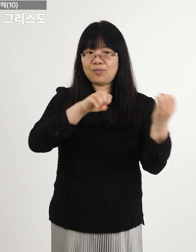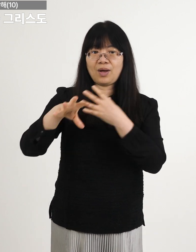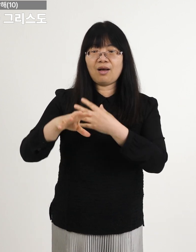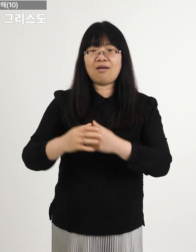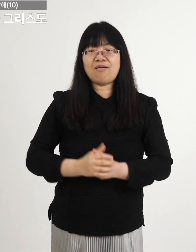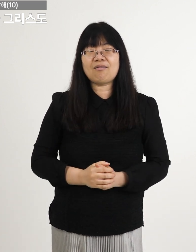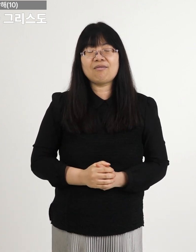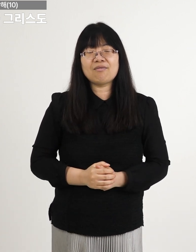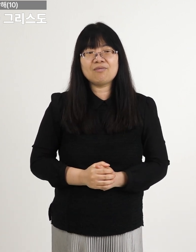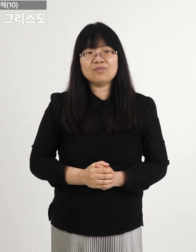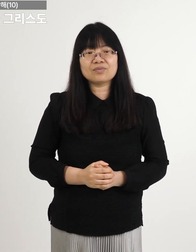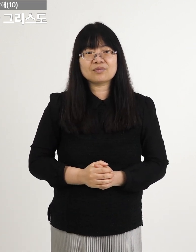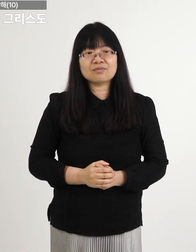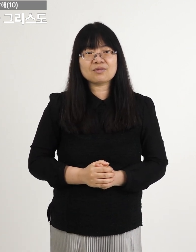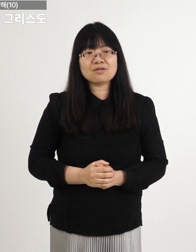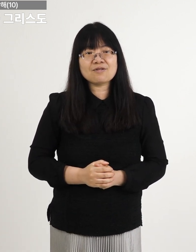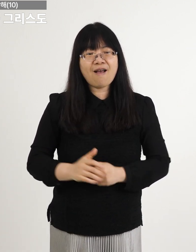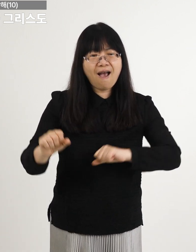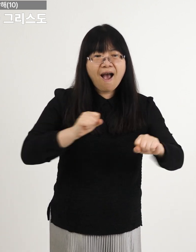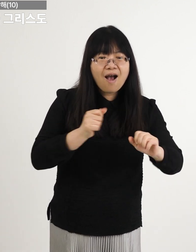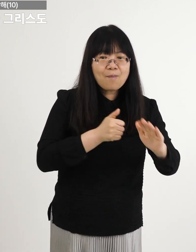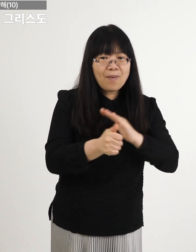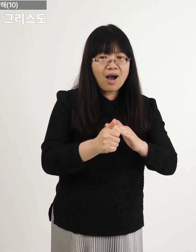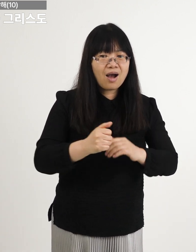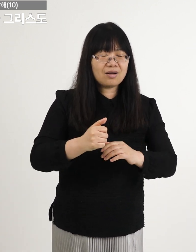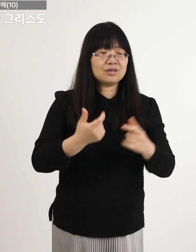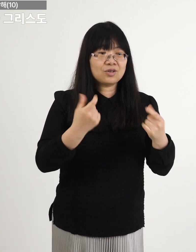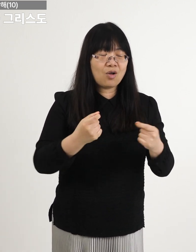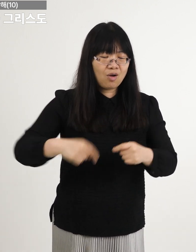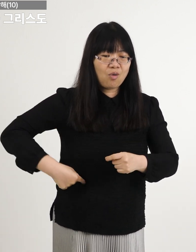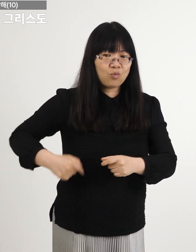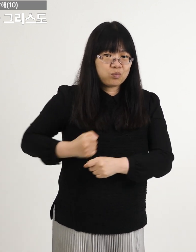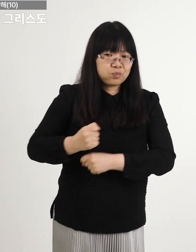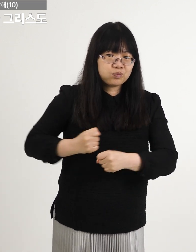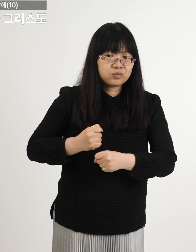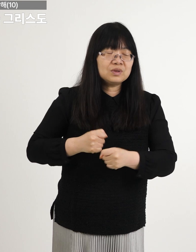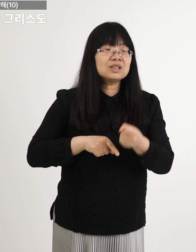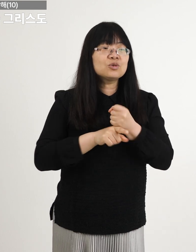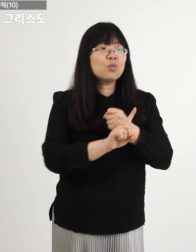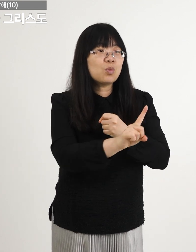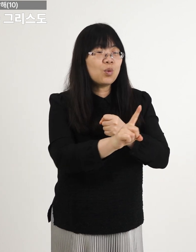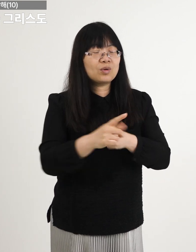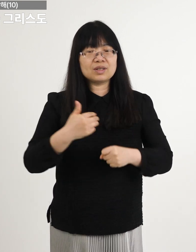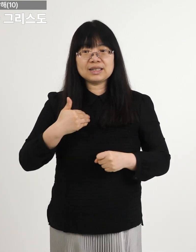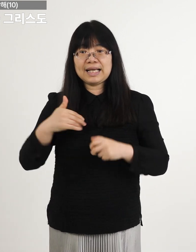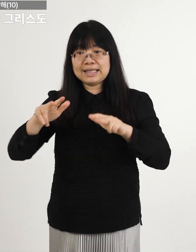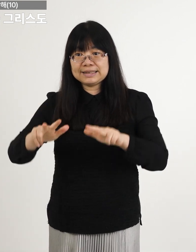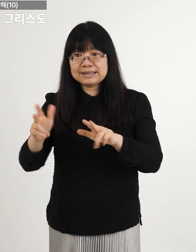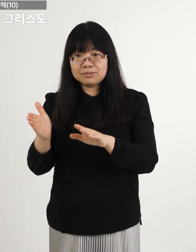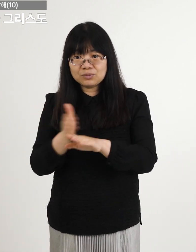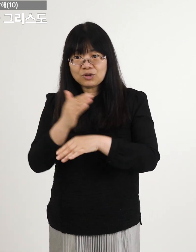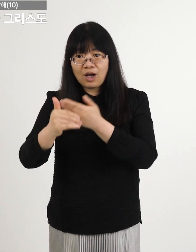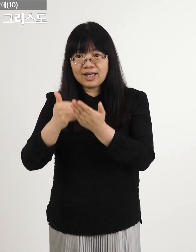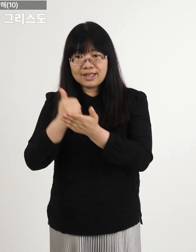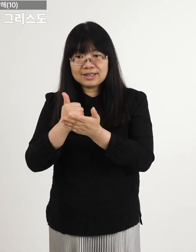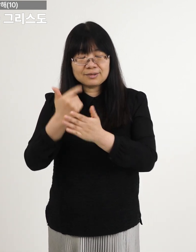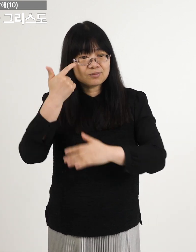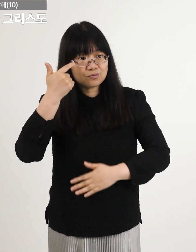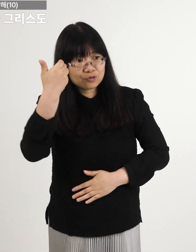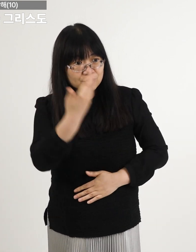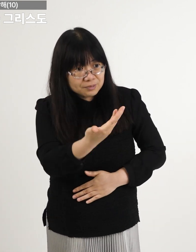왜 대장부처럼 허리를 묶으라 그랬을까요? 지금부터 내가 너한테 묻는